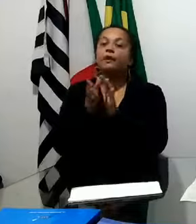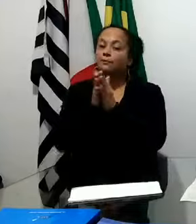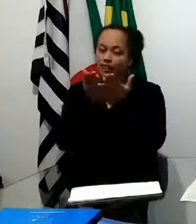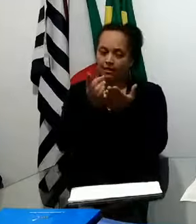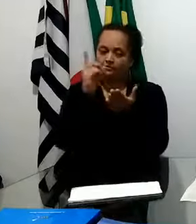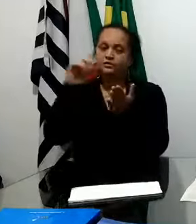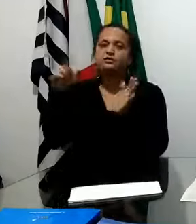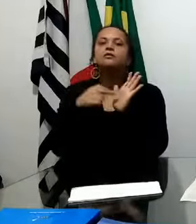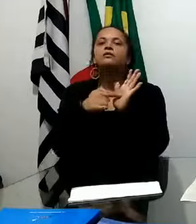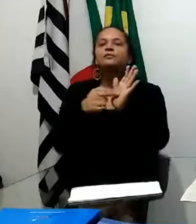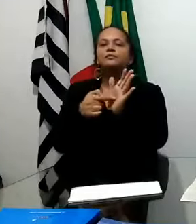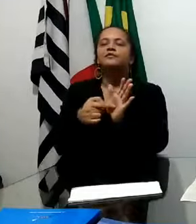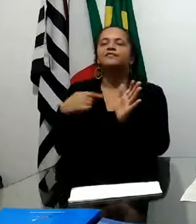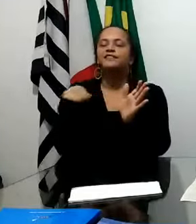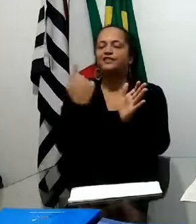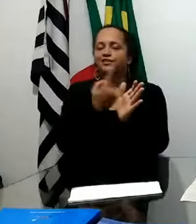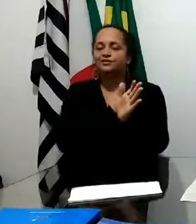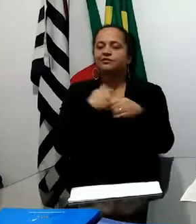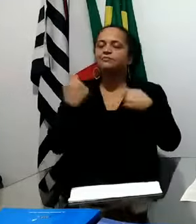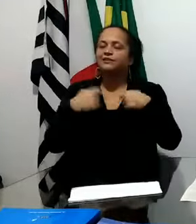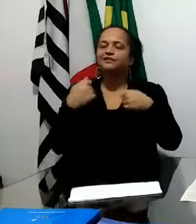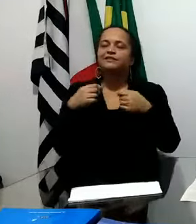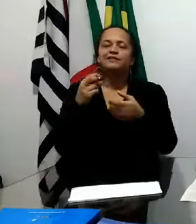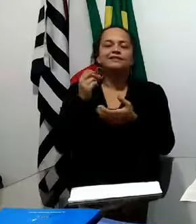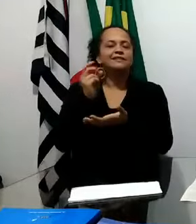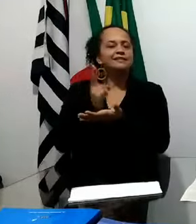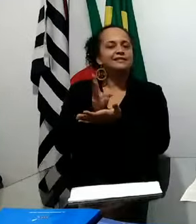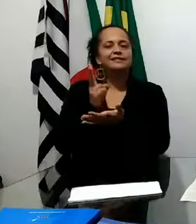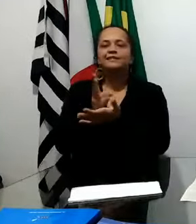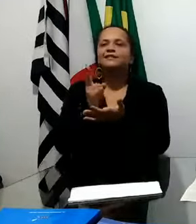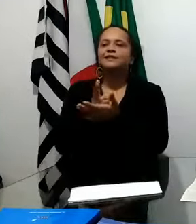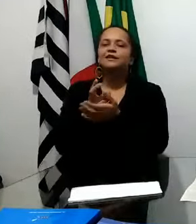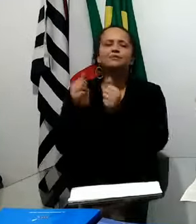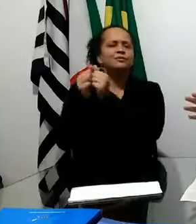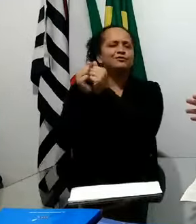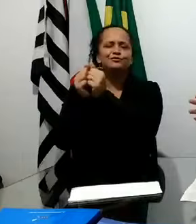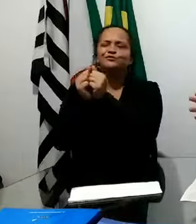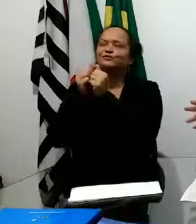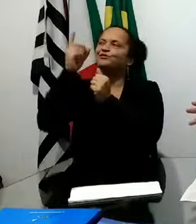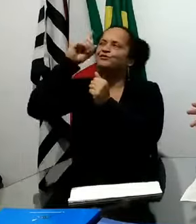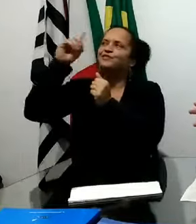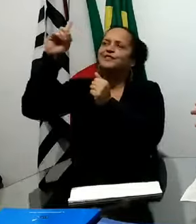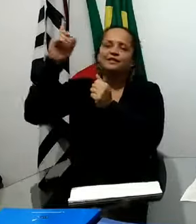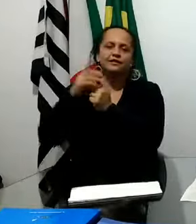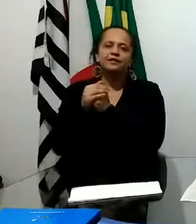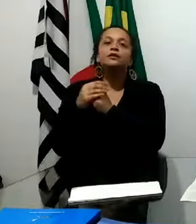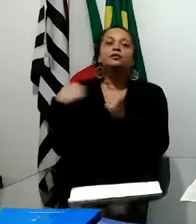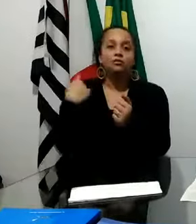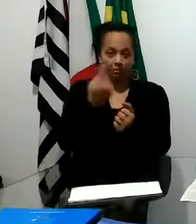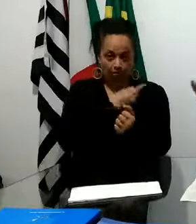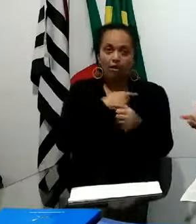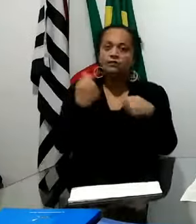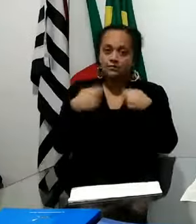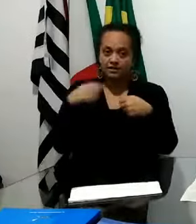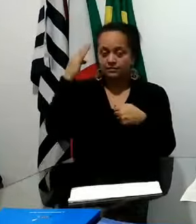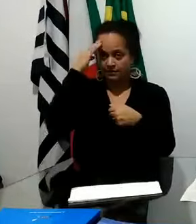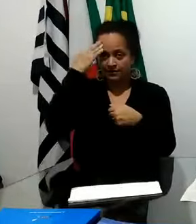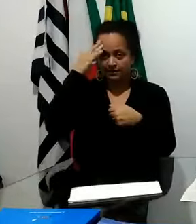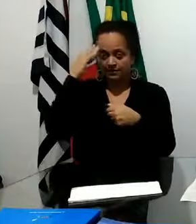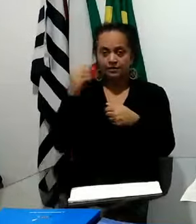Vai irradiando cada dia mais, a cada dia. E a gente precisa entender isso. Estamos todos no processo? Estamos, mas nós precisamos